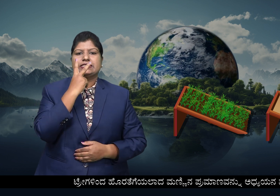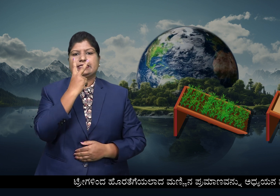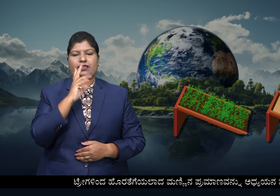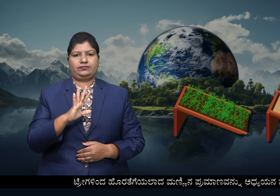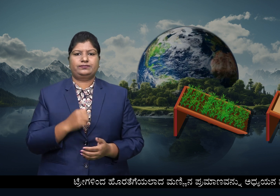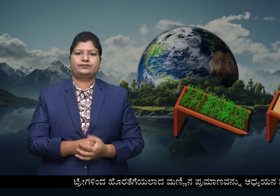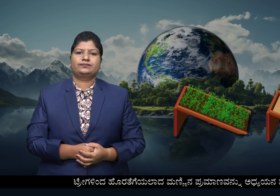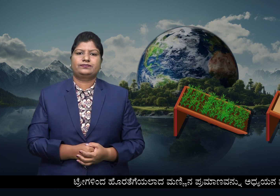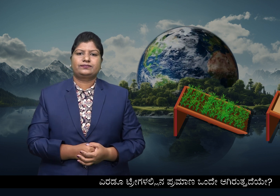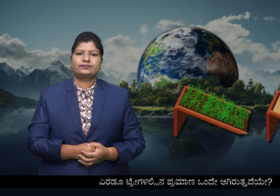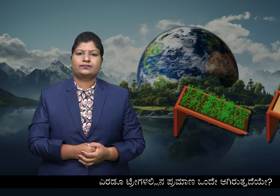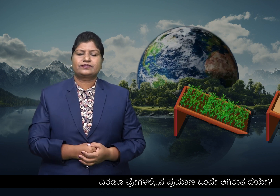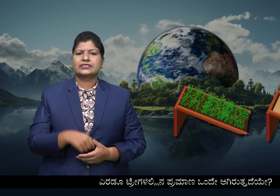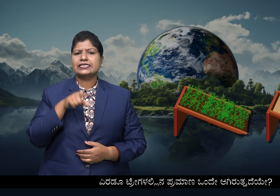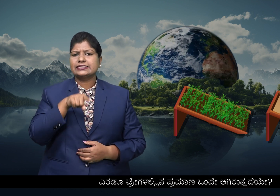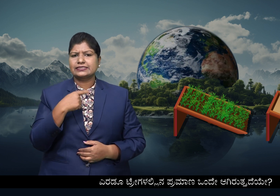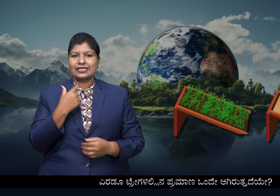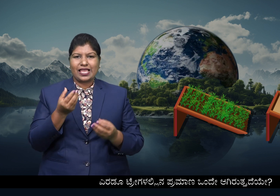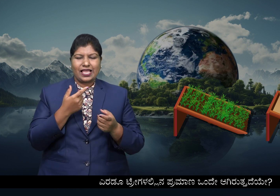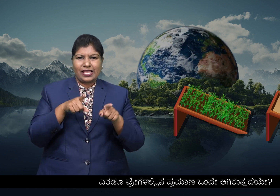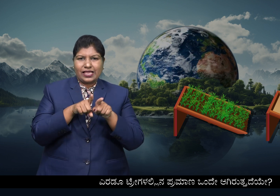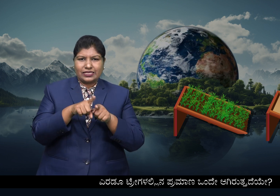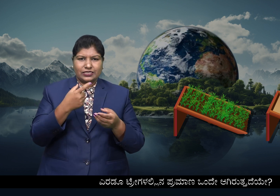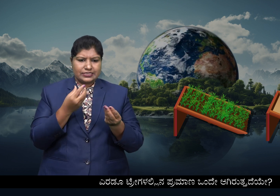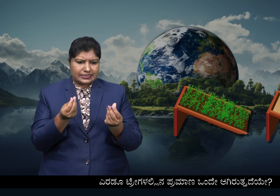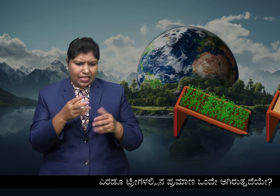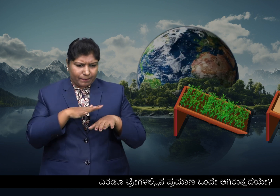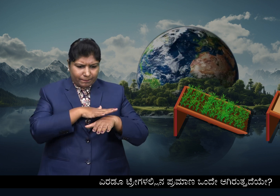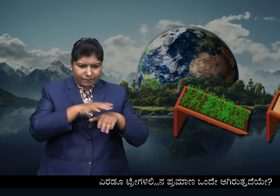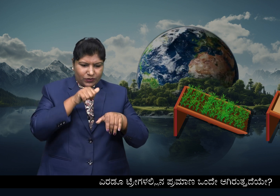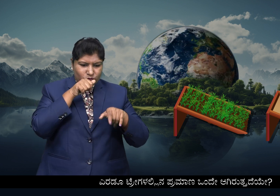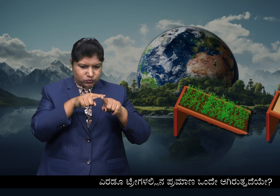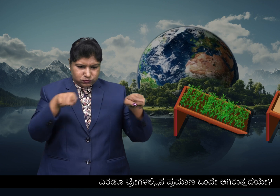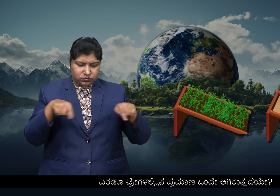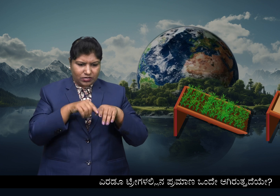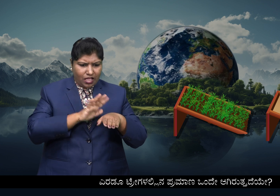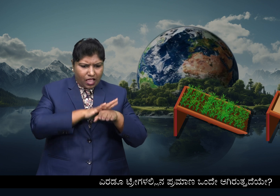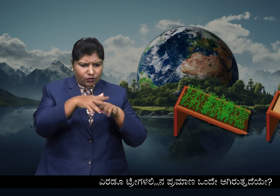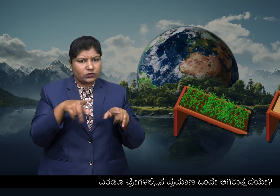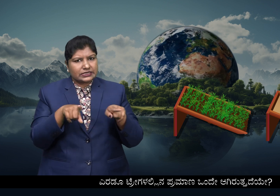2 ಟ್ರೇಗಳಲ್ಲಿನ ಪ್ರಮಾಣ ಒಂದೇ ಆಗಿರುತ್ತದೆ